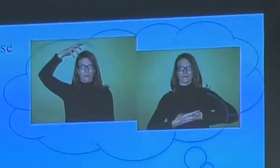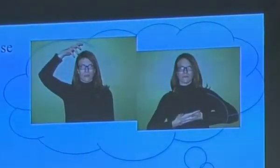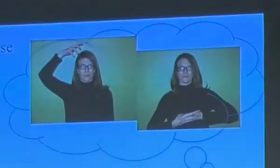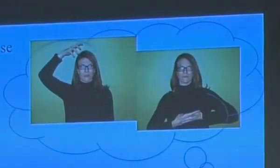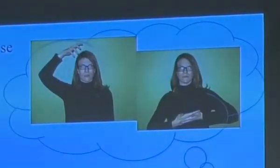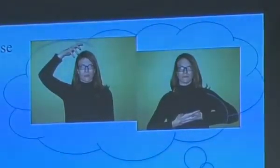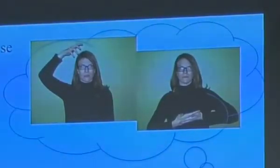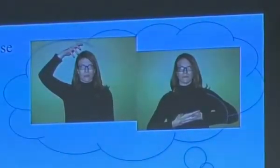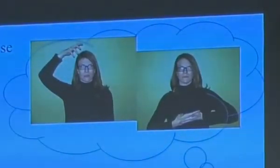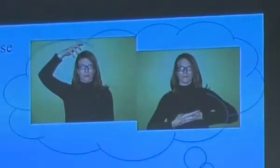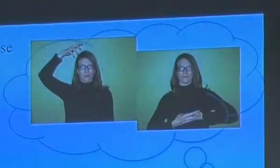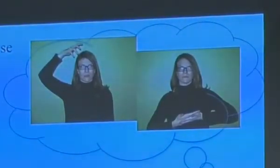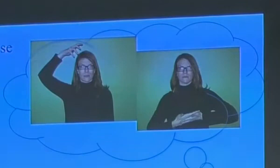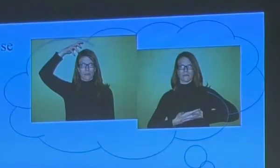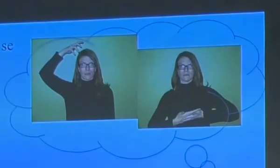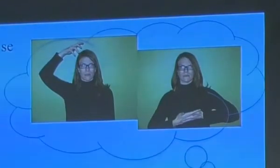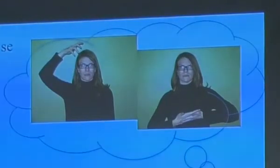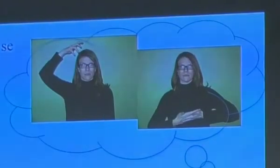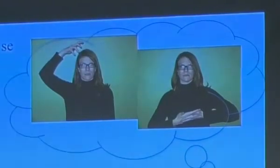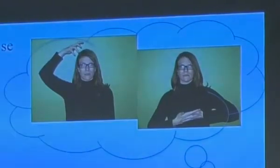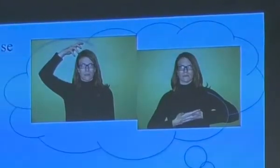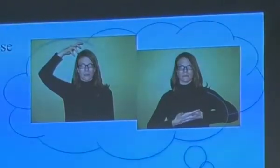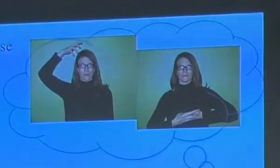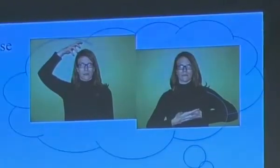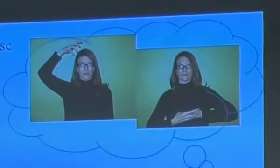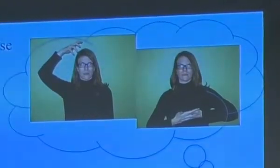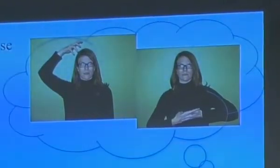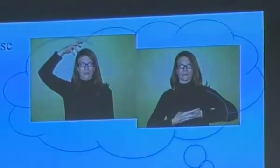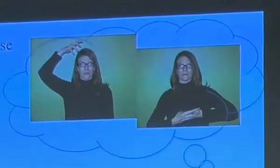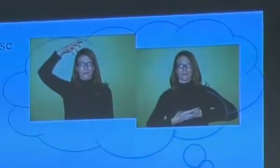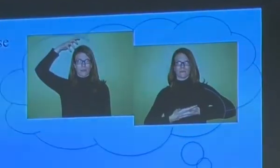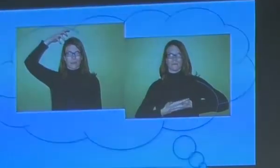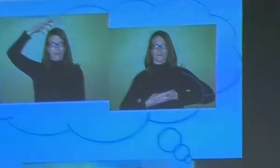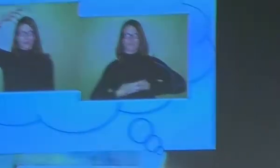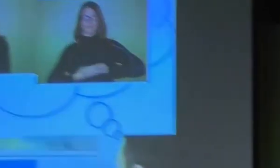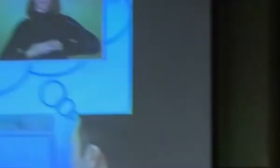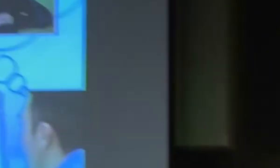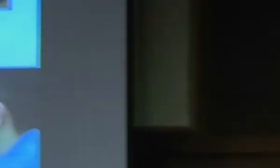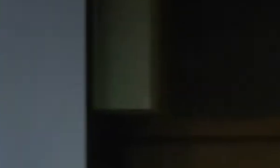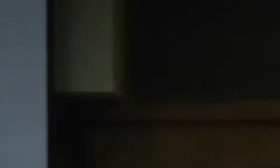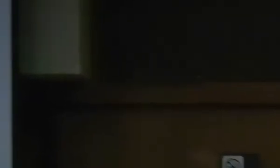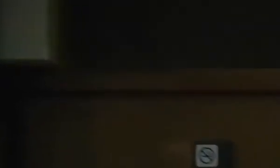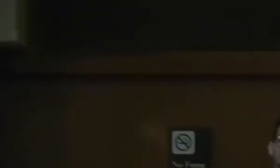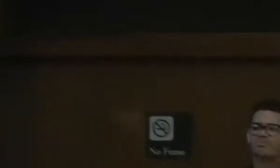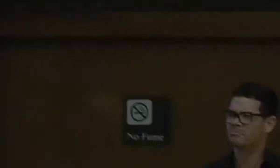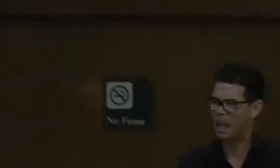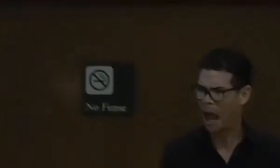tampoco se parecen. Entonces aquí como que no había conflicto y aquí contestaban de forma más rápida.